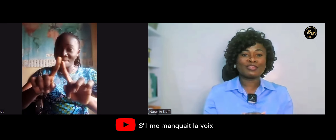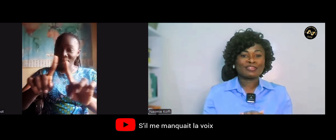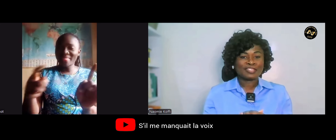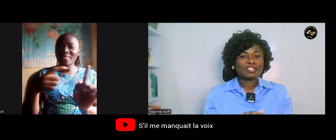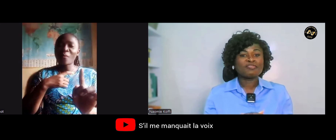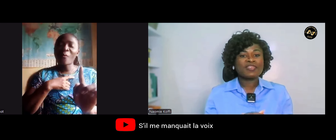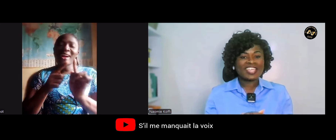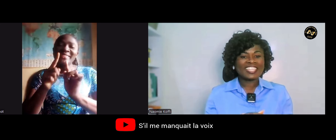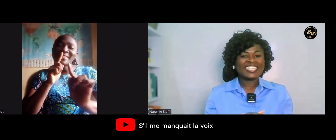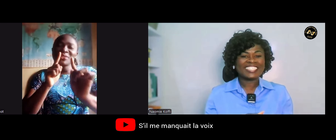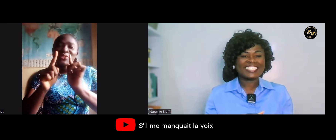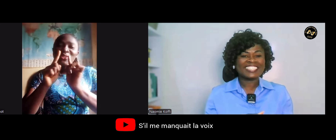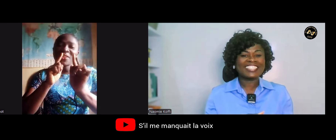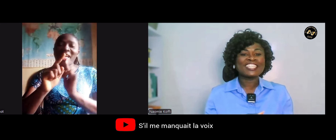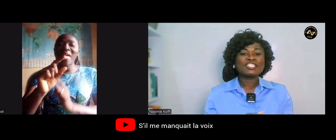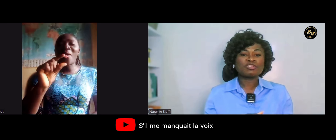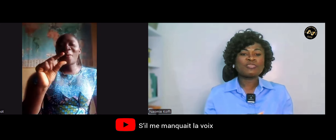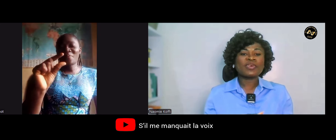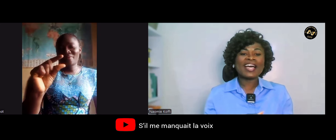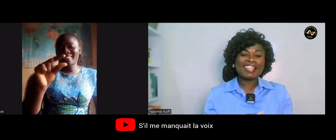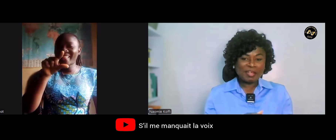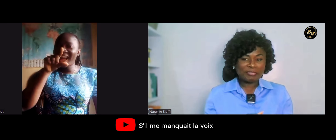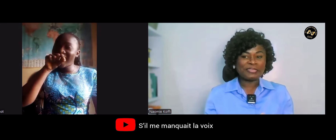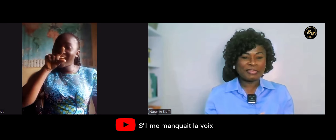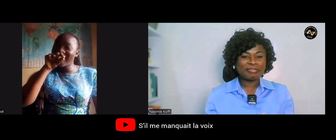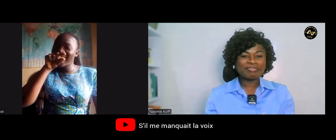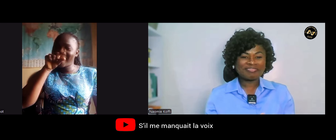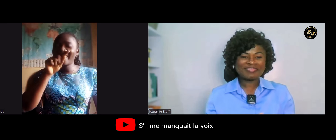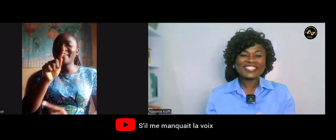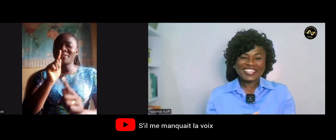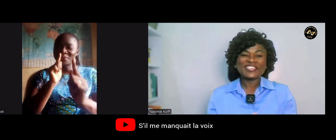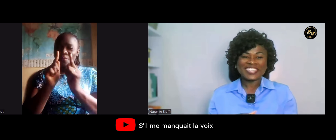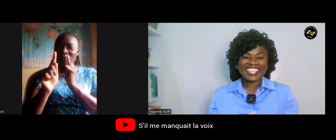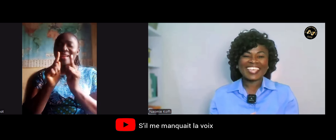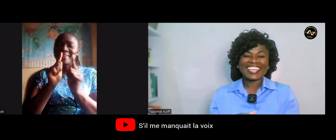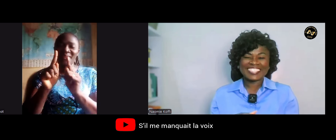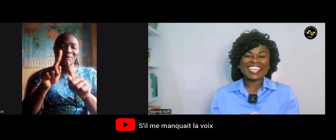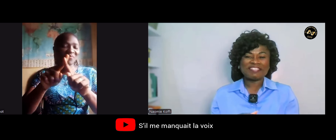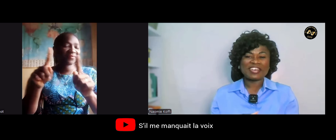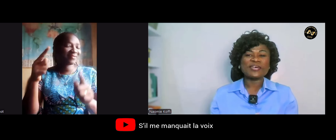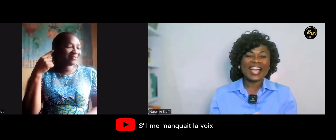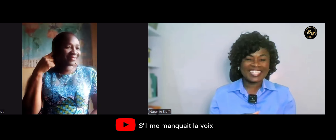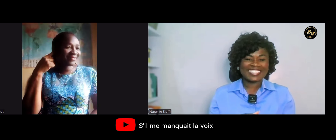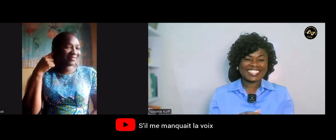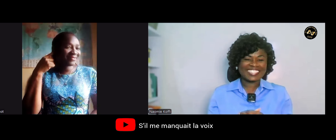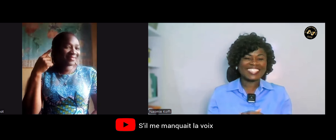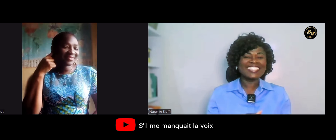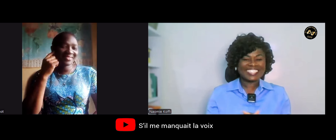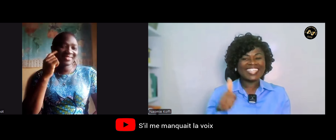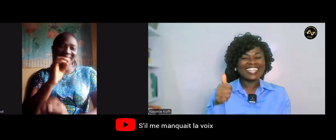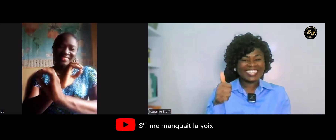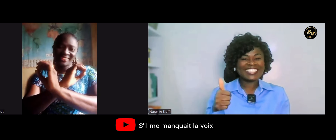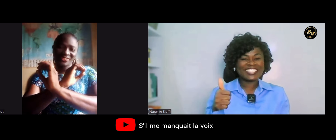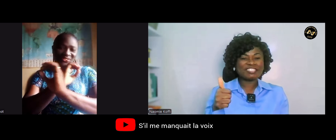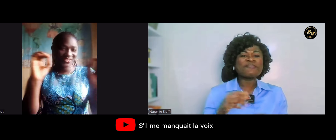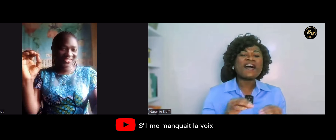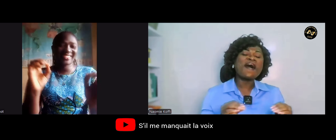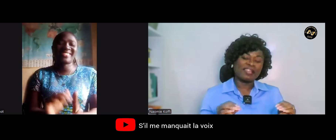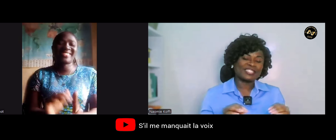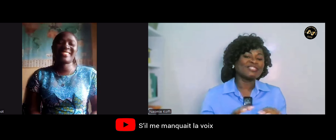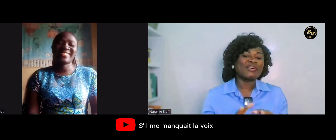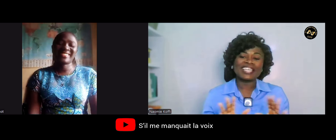sourde. Mais je parle un peu. OK, j'arrive à oraliser.